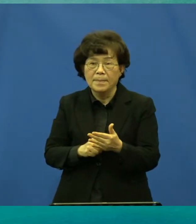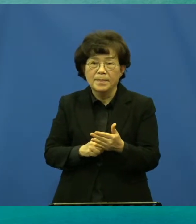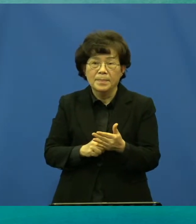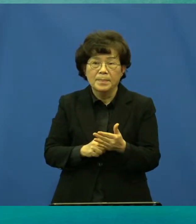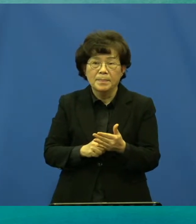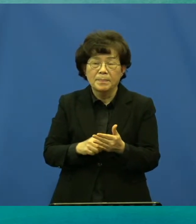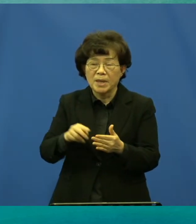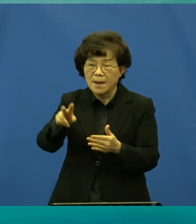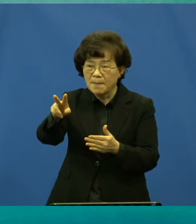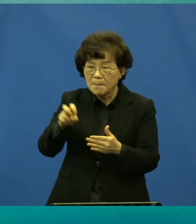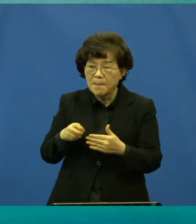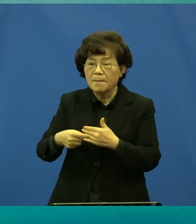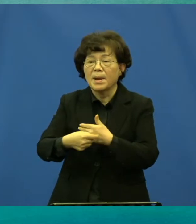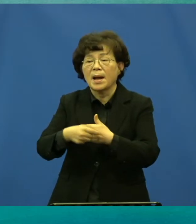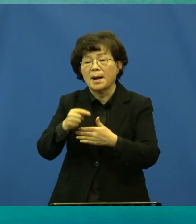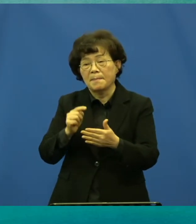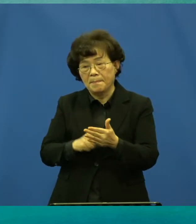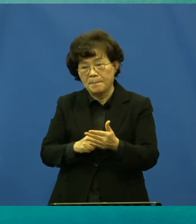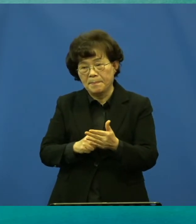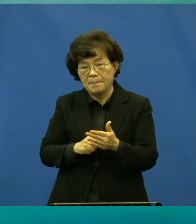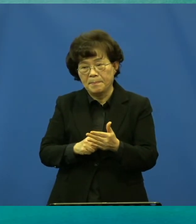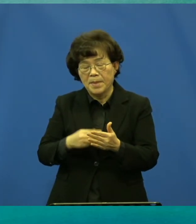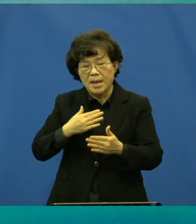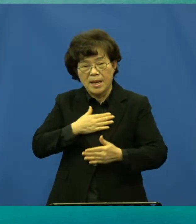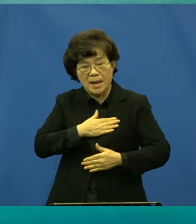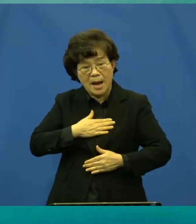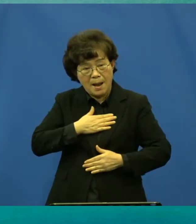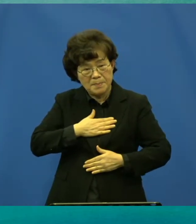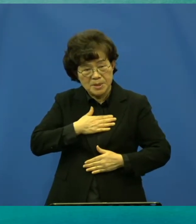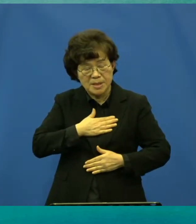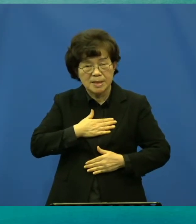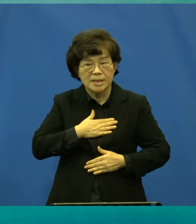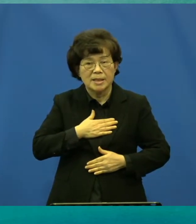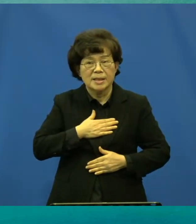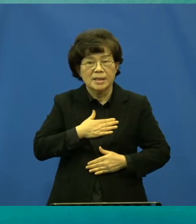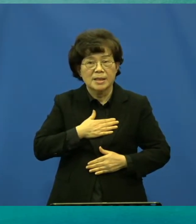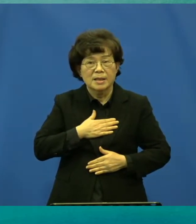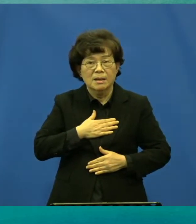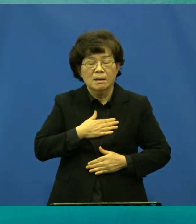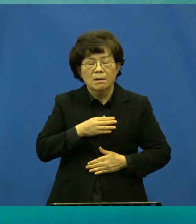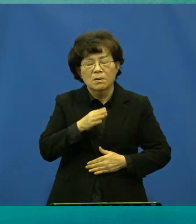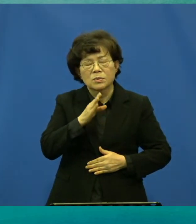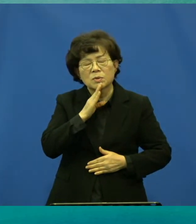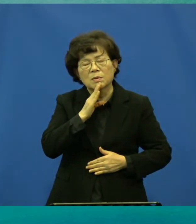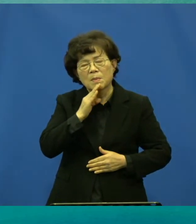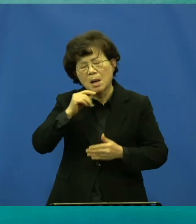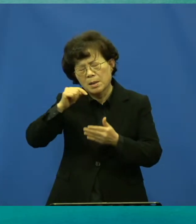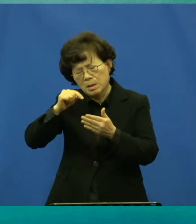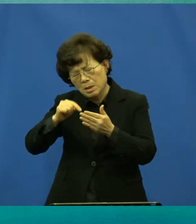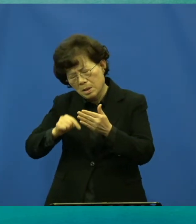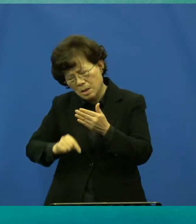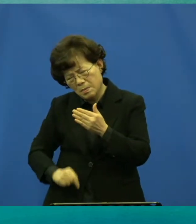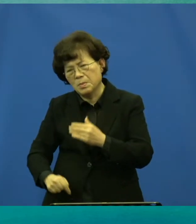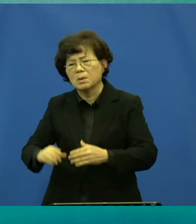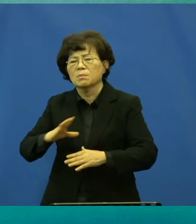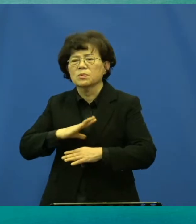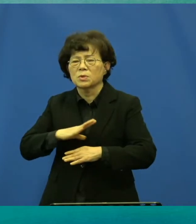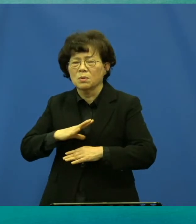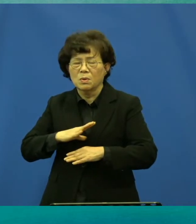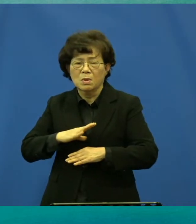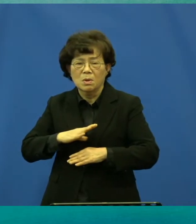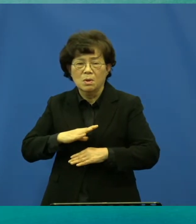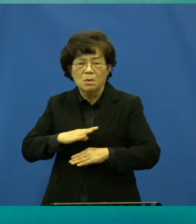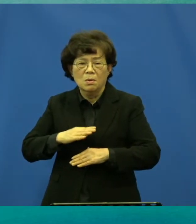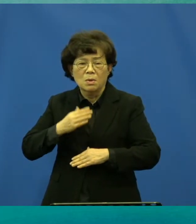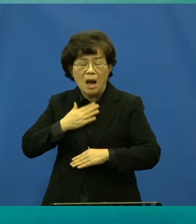이 정오심, 이 감정이 얼마나 무서운지 모릅니다. 여러분, 우리는